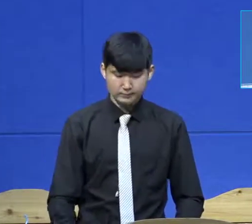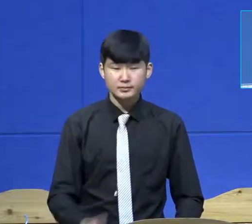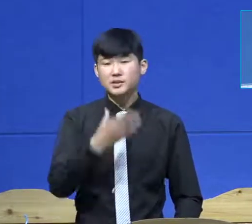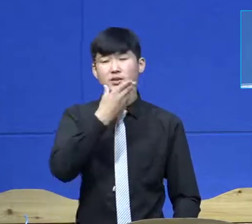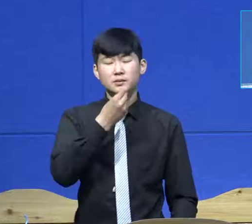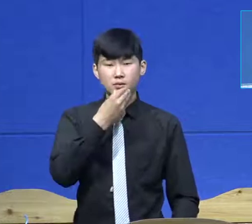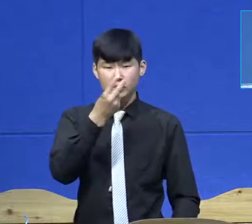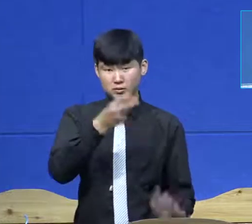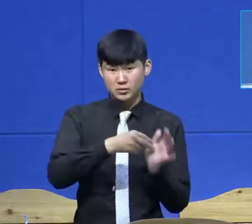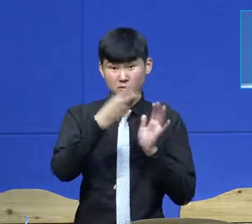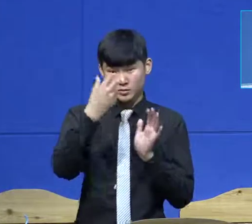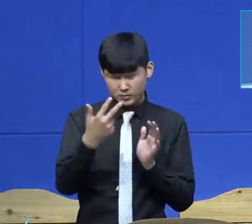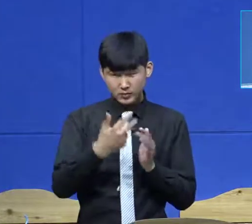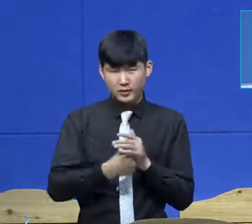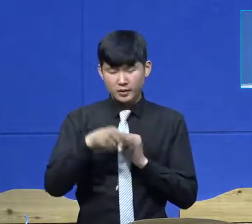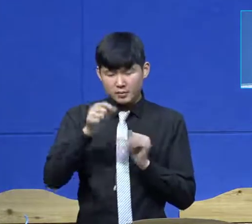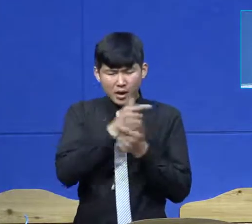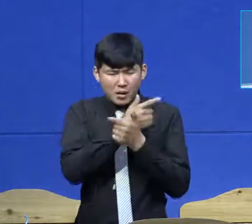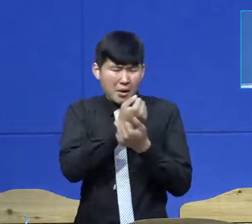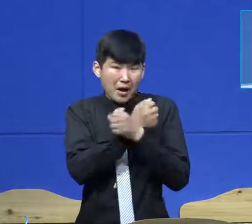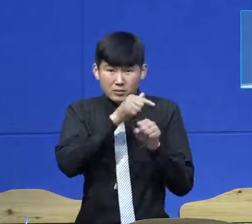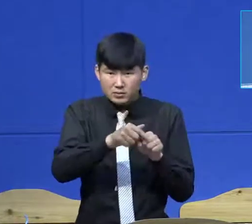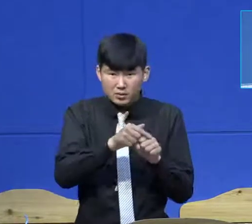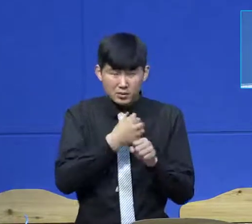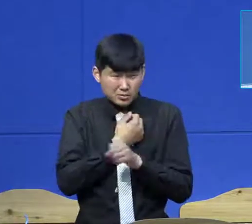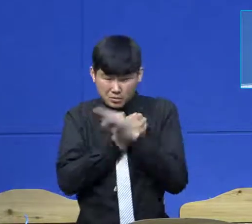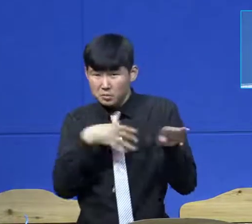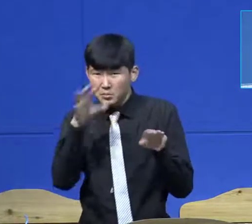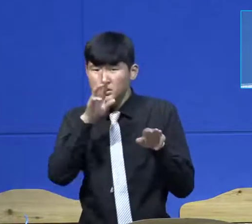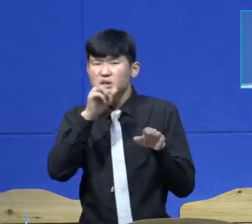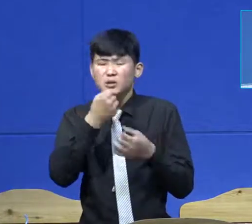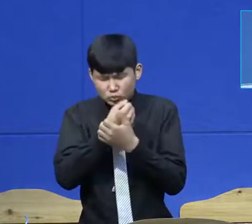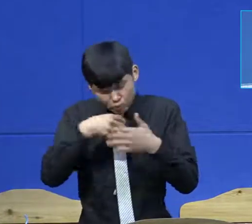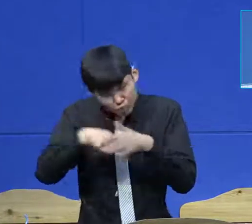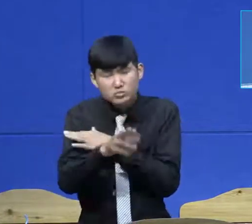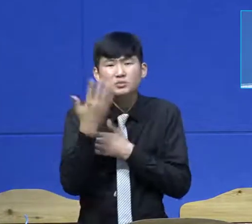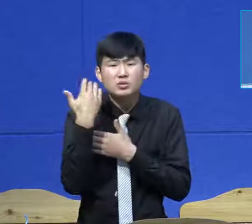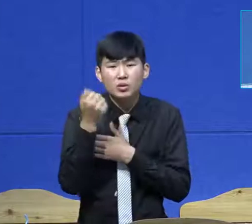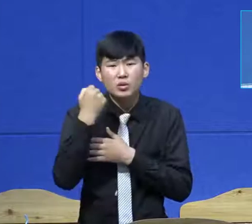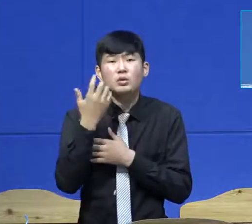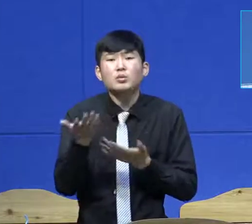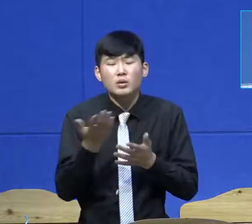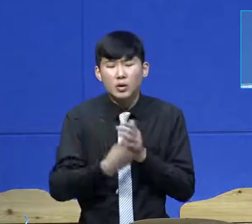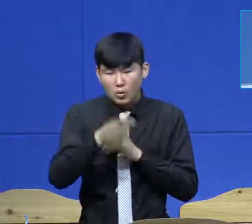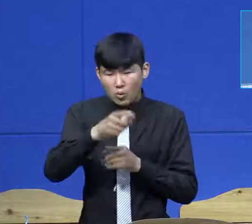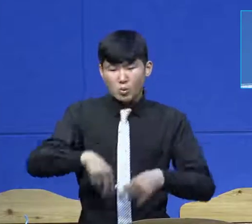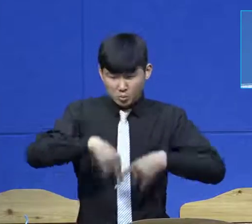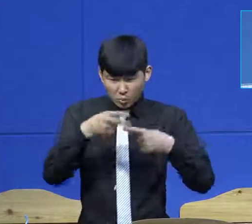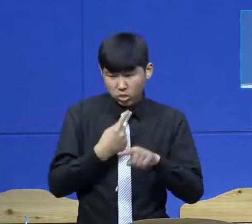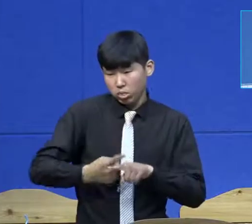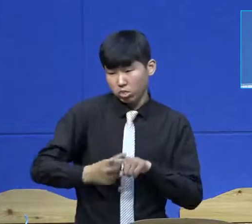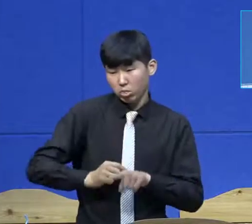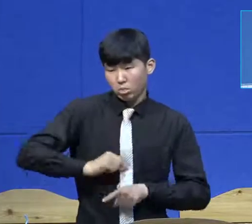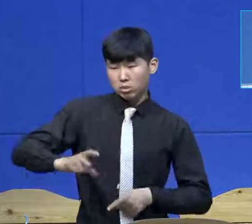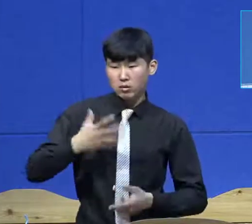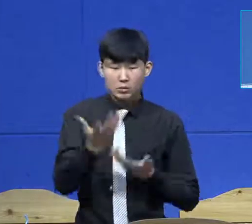Иврэ 2:3-аас харуул. Ийм агуу аварлыг үл хайхраад бид хэрхэн зүхтэх вүлээ? Хүн нүгэл нь ихтэй тамраа яваад байгаа юм биш.